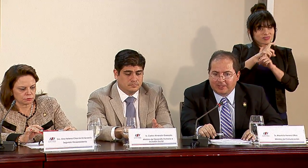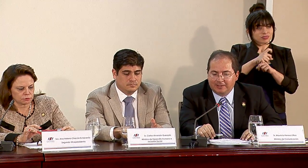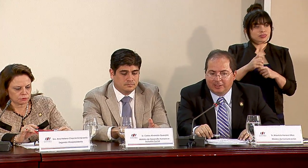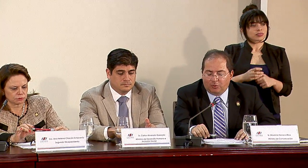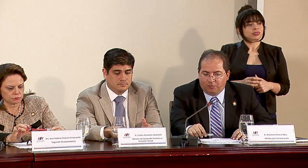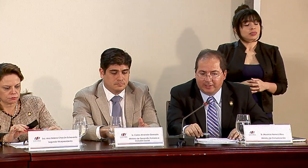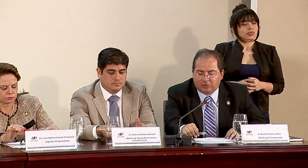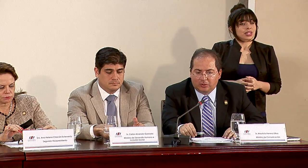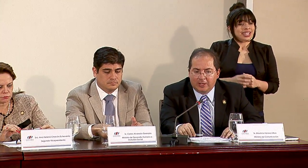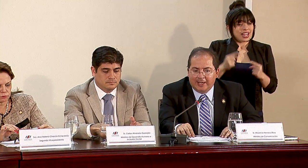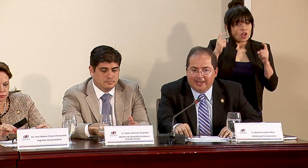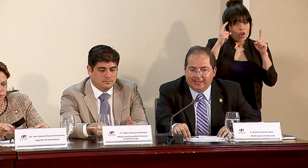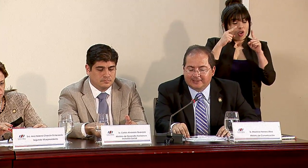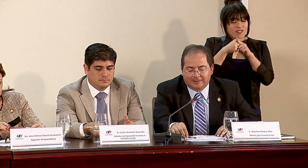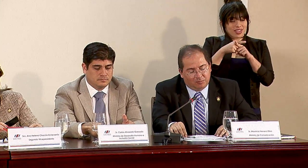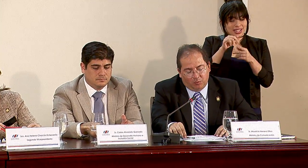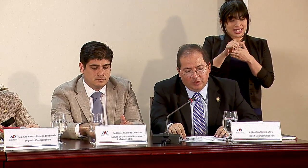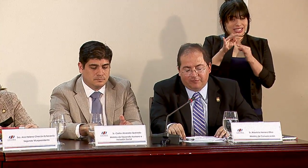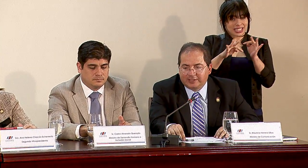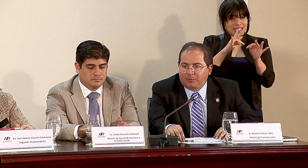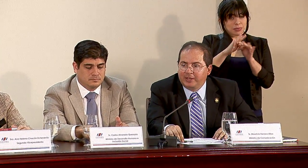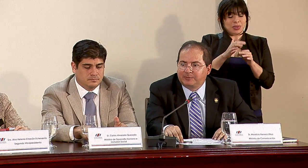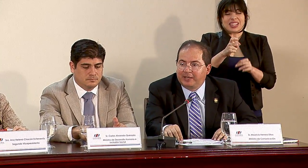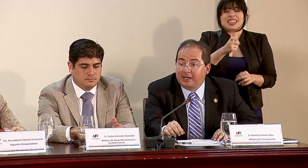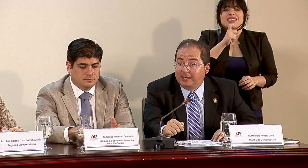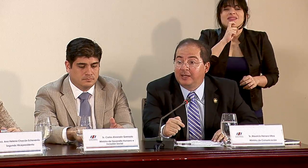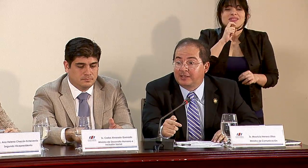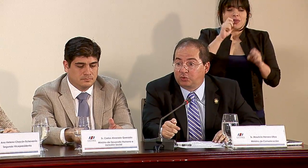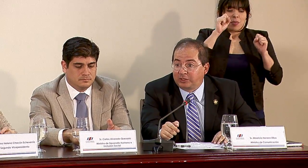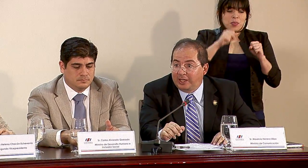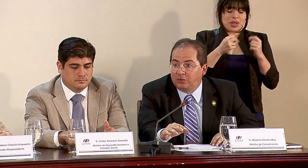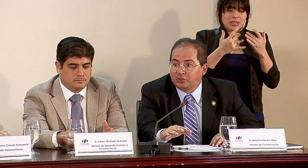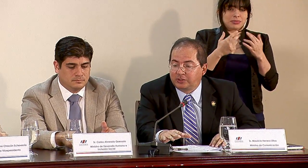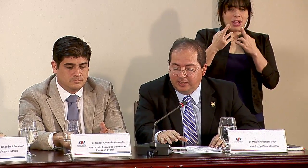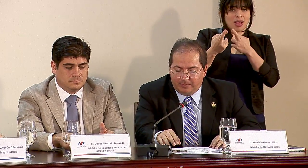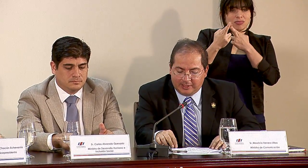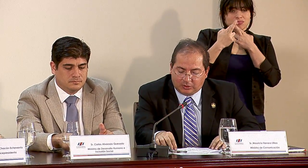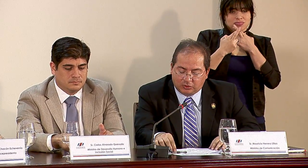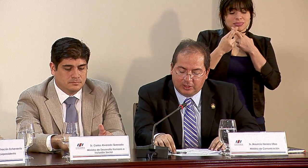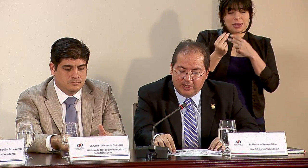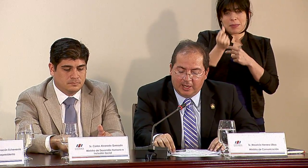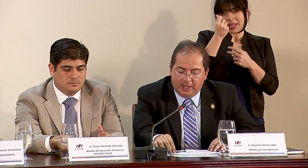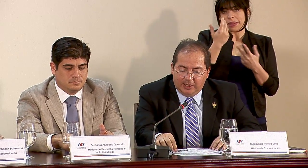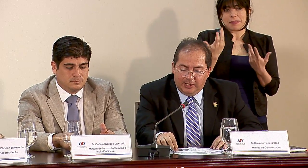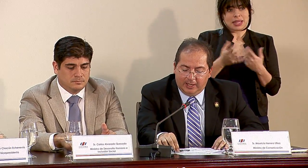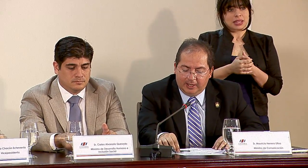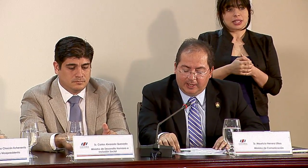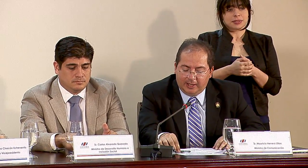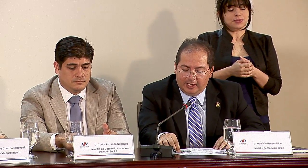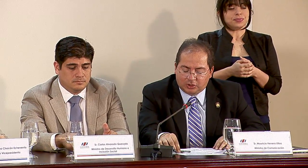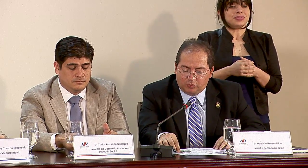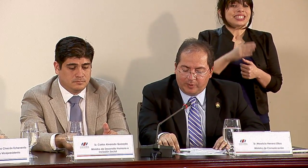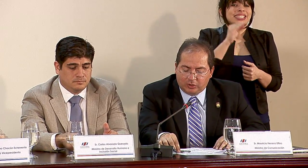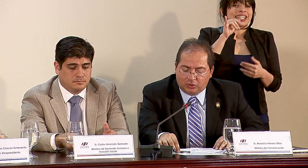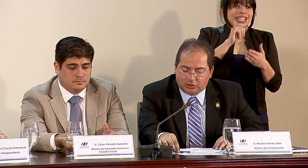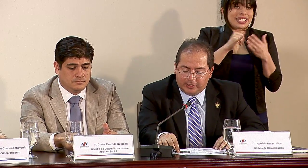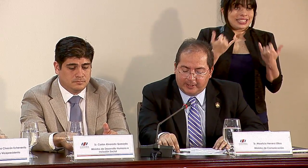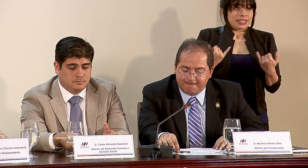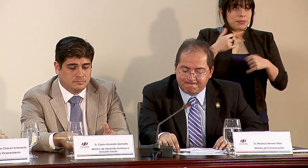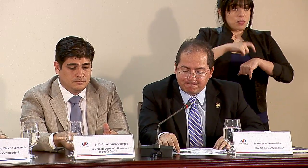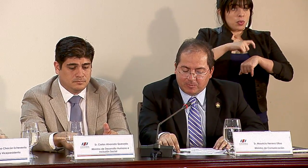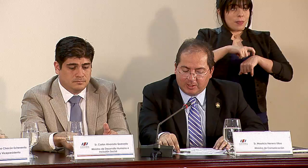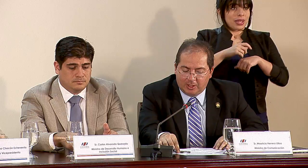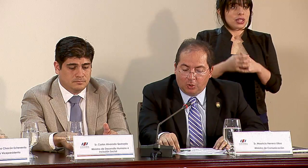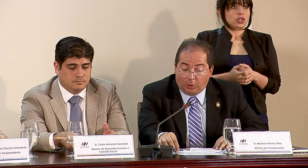conflicto es muy difícil poder esperar resultados inmediatos. En estos momentos